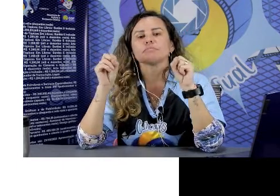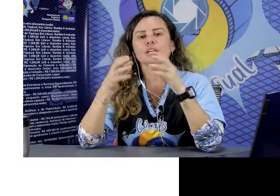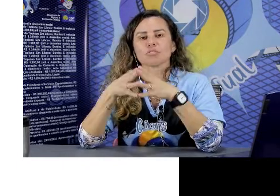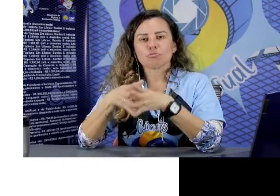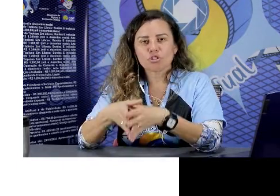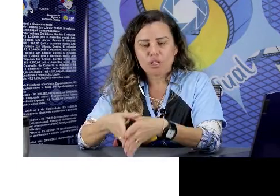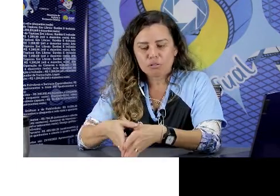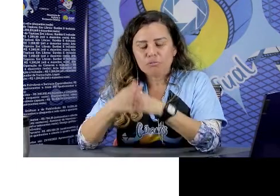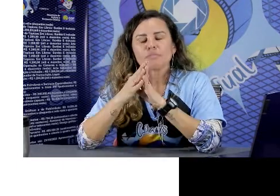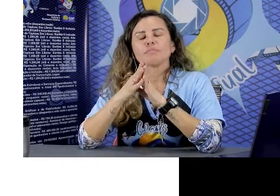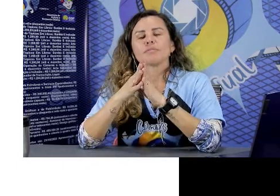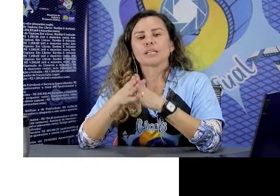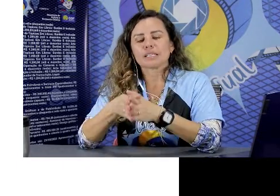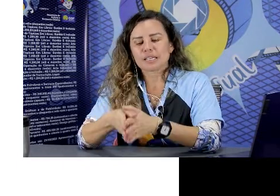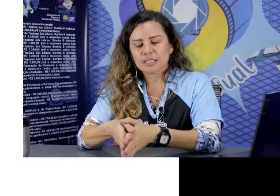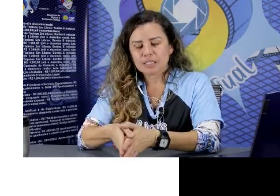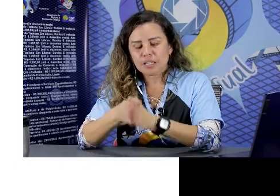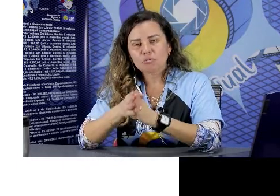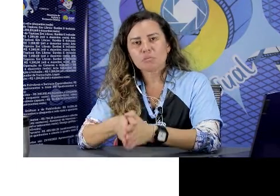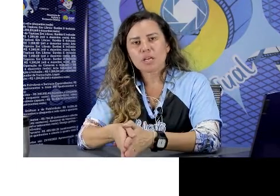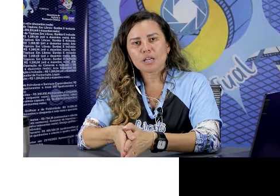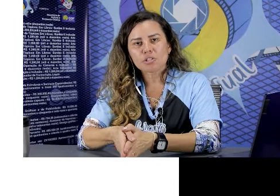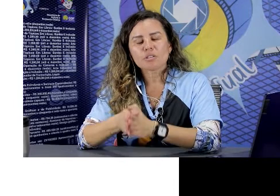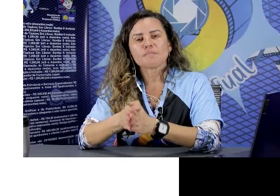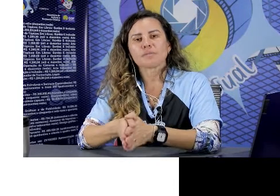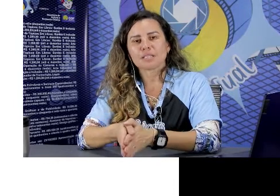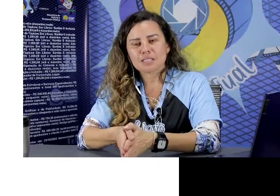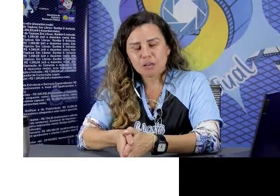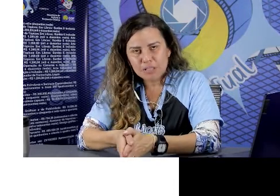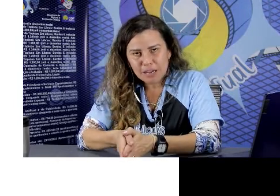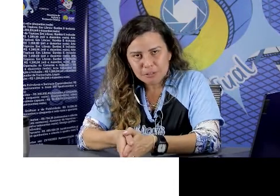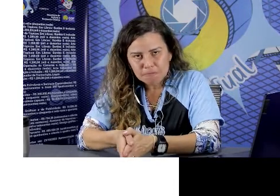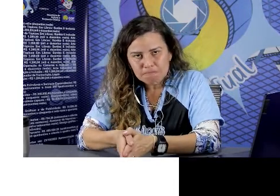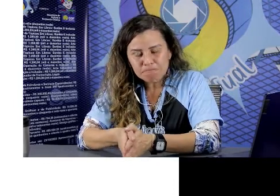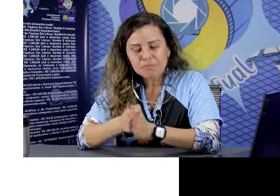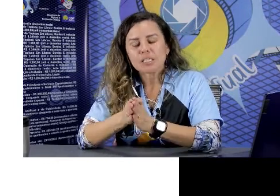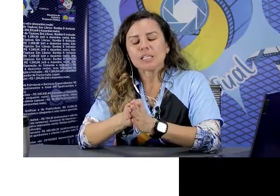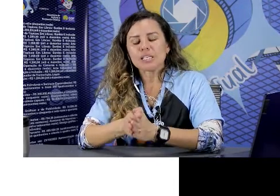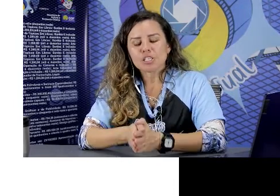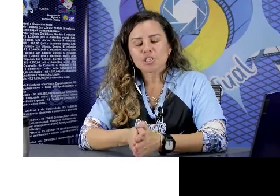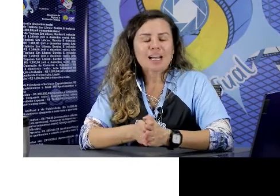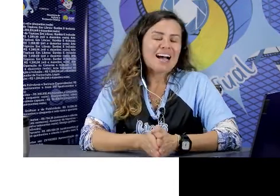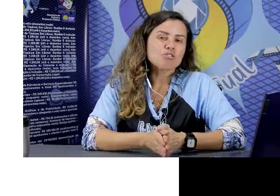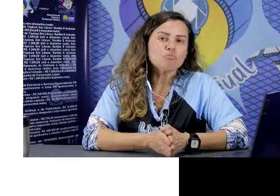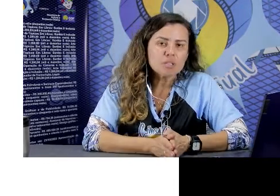esse sujeito crescer num ambiente saudável e a gente está assumindo